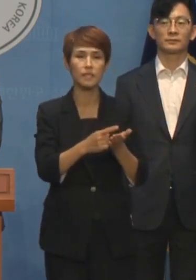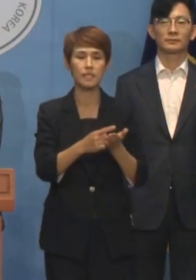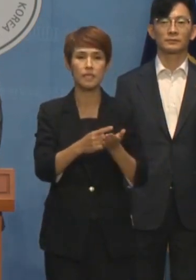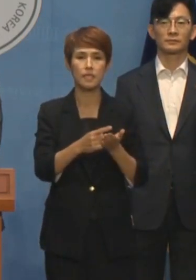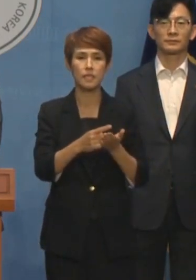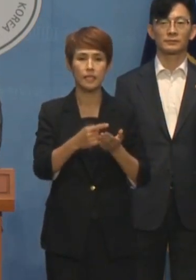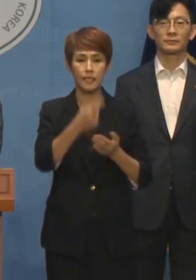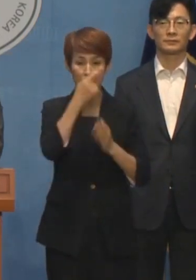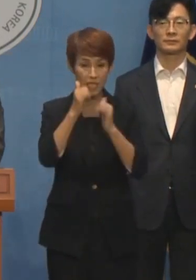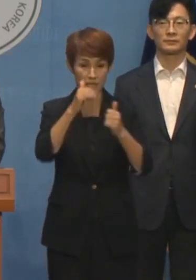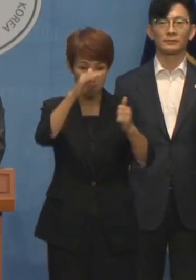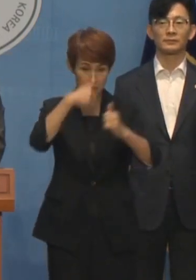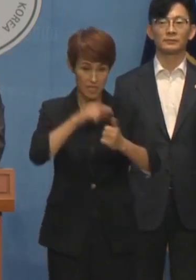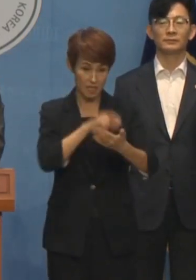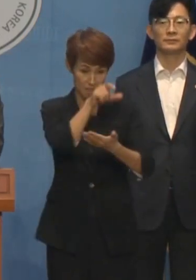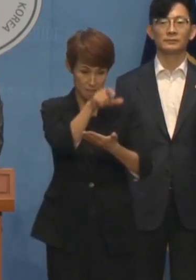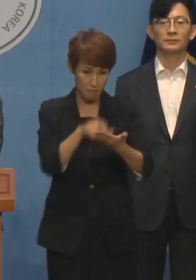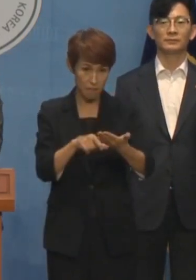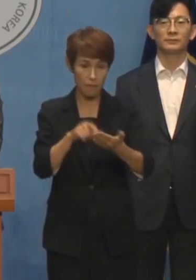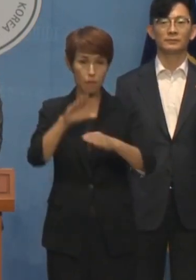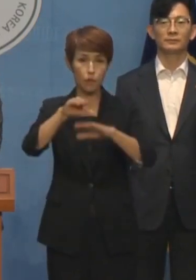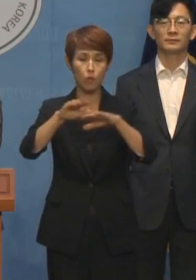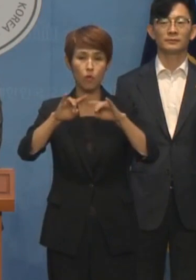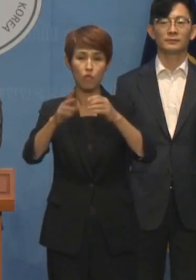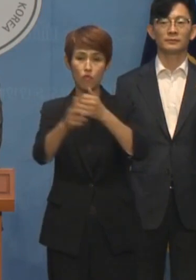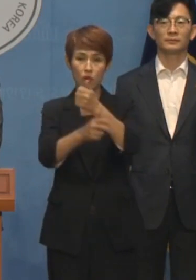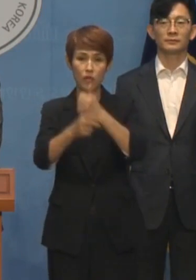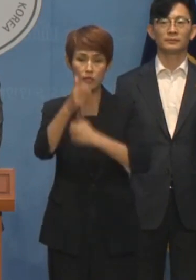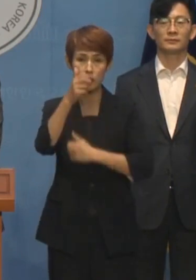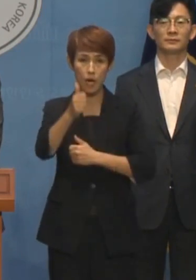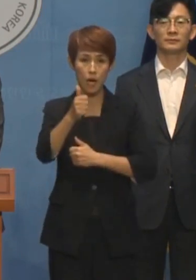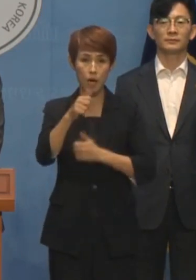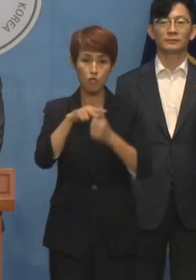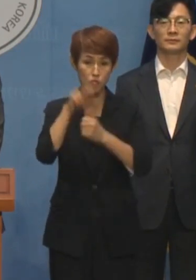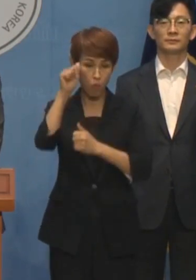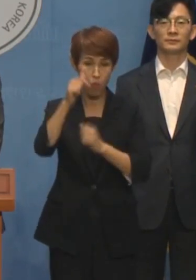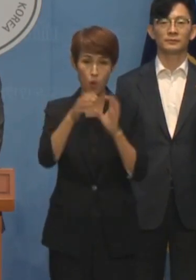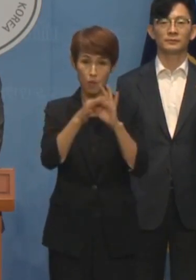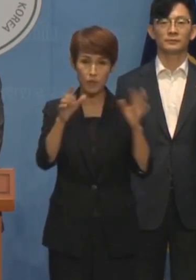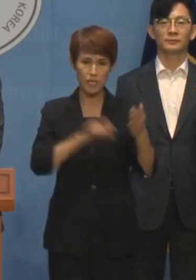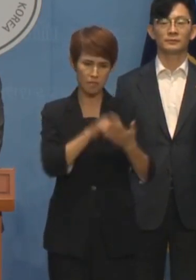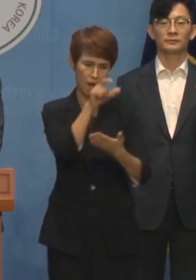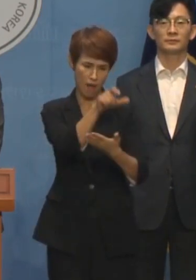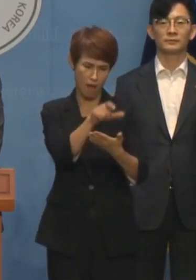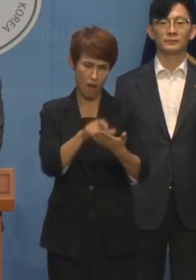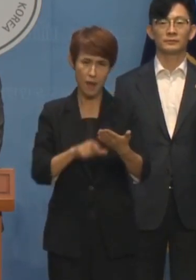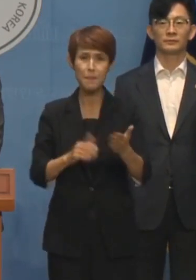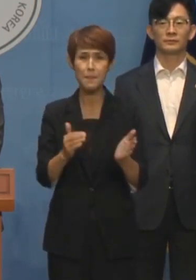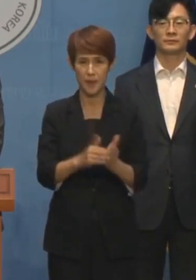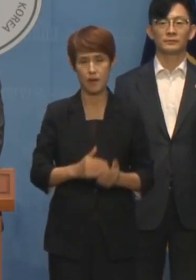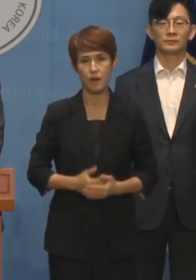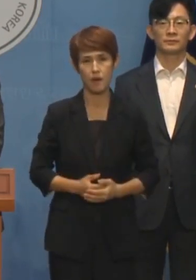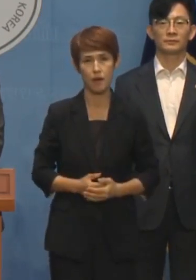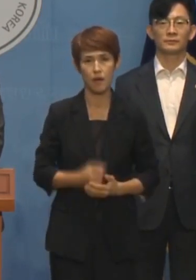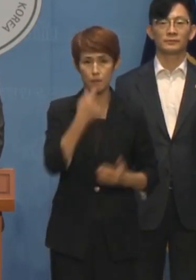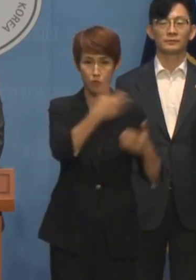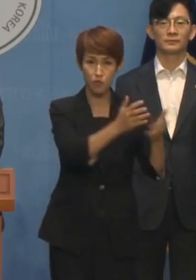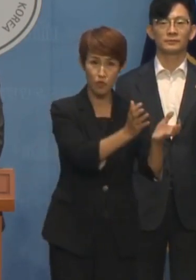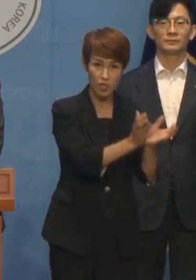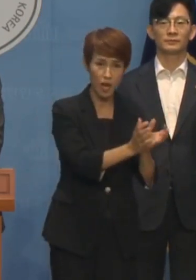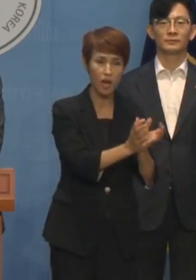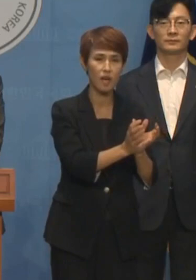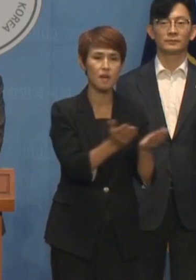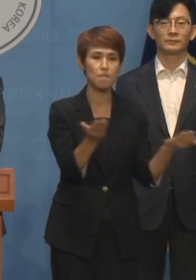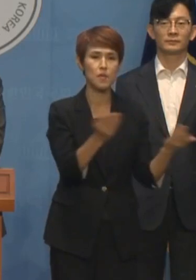보니 방통위원장 후보자 검증과는 직접 관련도 없는 이름으로 가득 차 있습니다. 민주당과